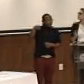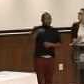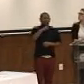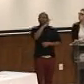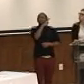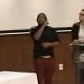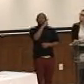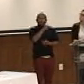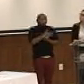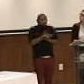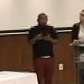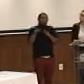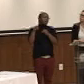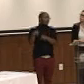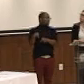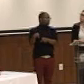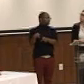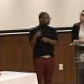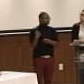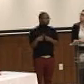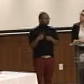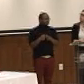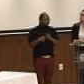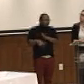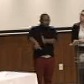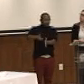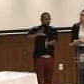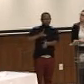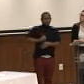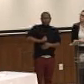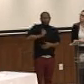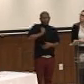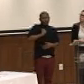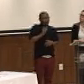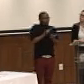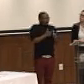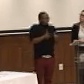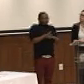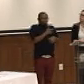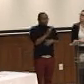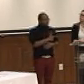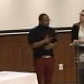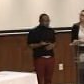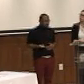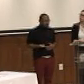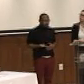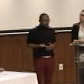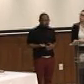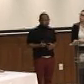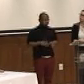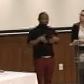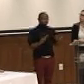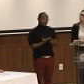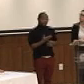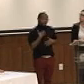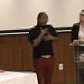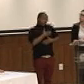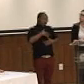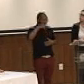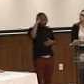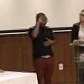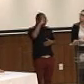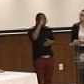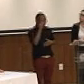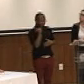Não existia no Instituto ainda experiência dessa forma. E também gostaria de lembrar, quando o senhor fala